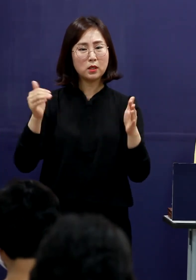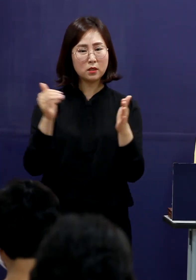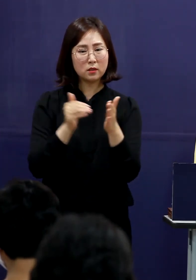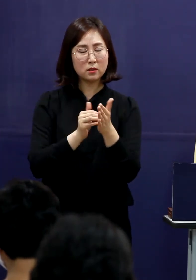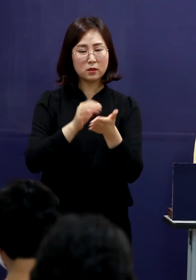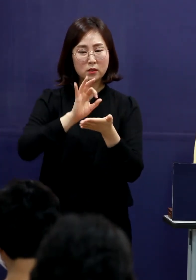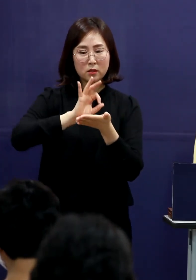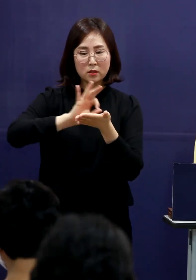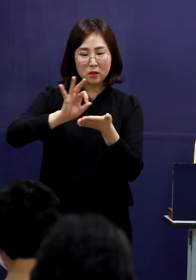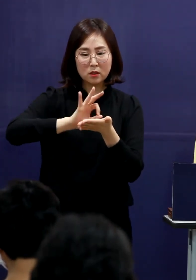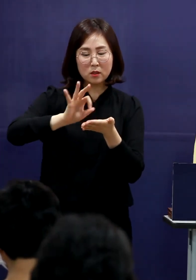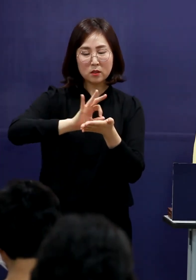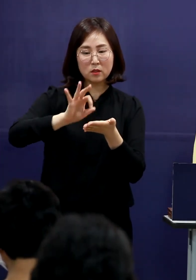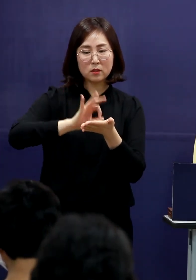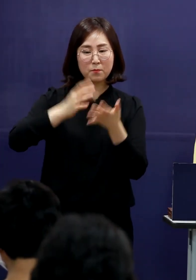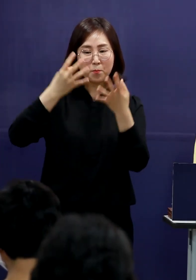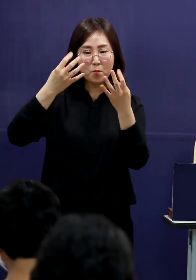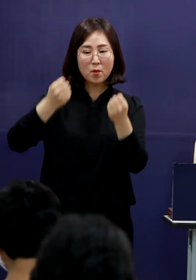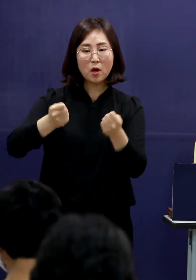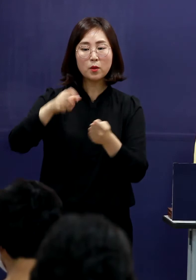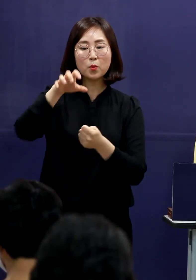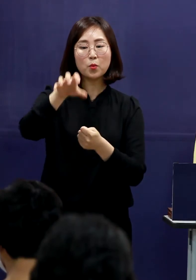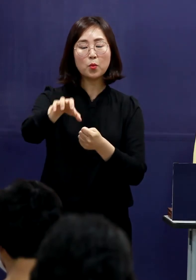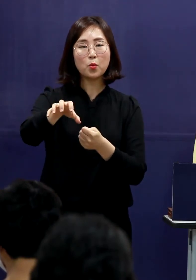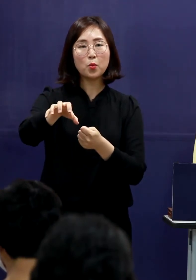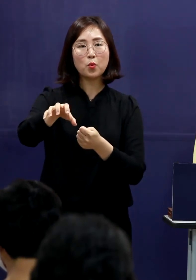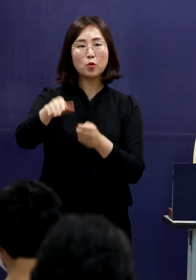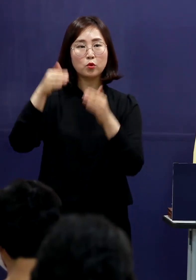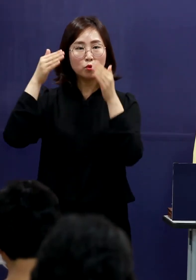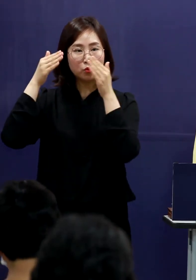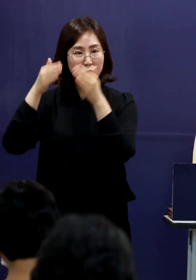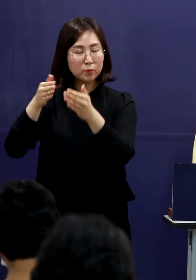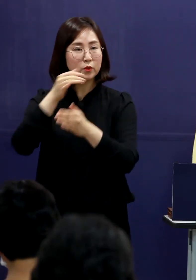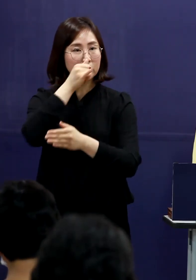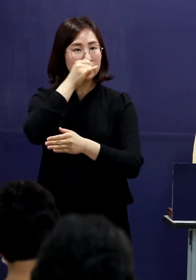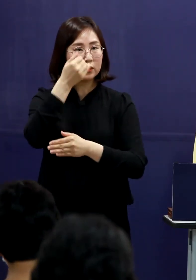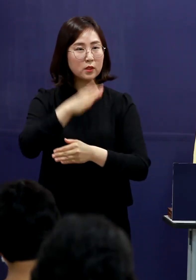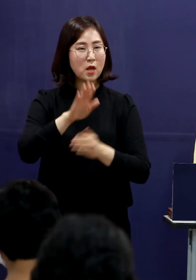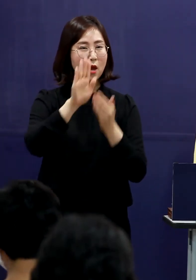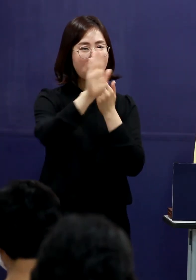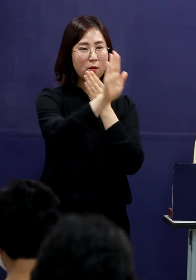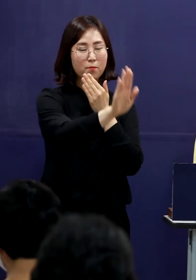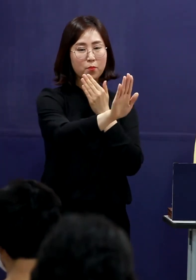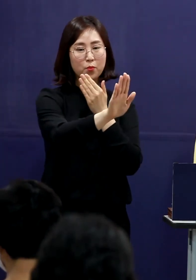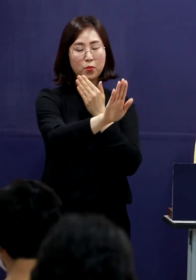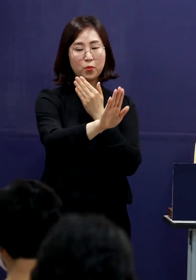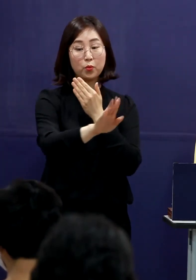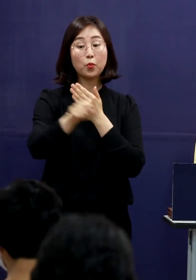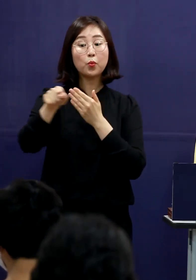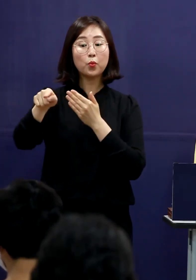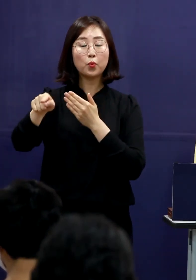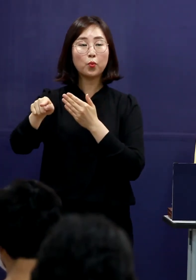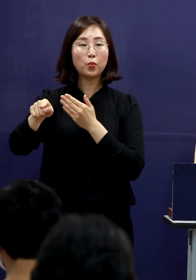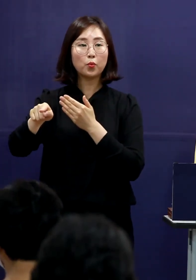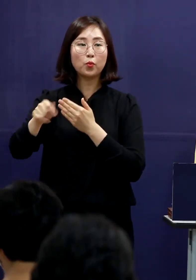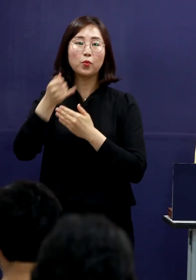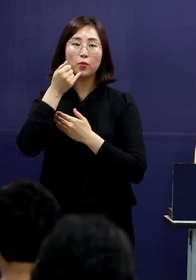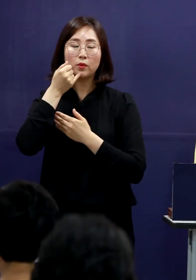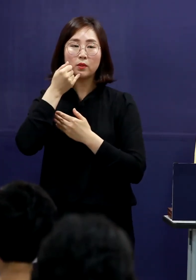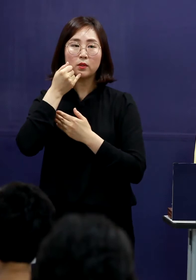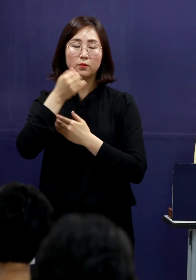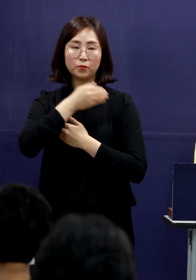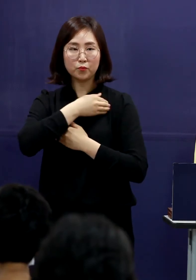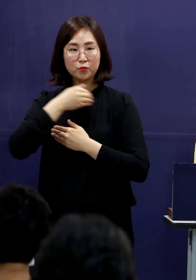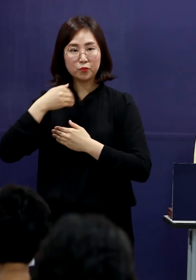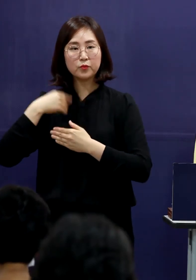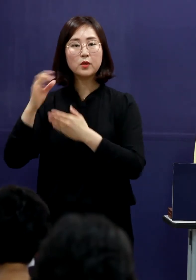투입되는 인프라 중심으로 사업을 했다면은 앞으로는 이것은 어느 정도 좀 갖춰졌기 때문에 이제